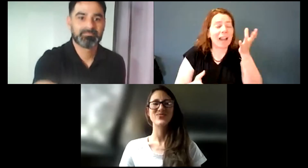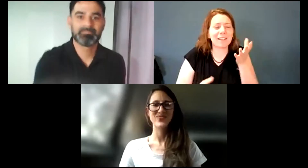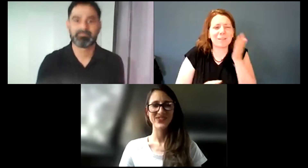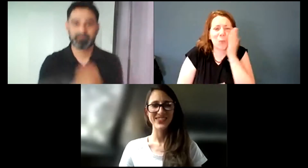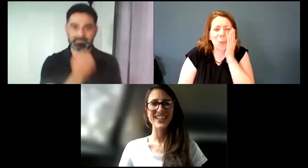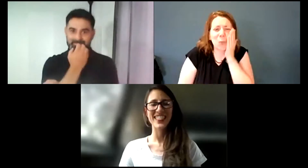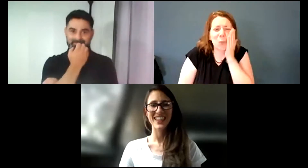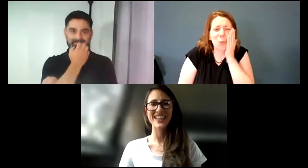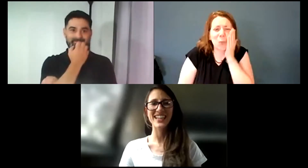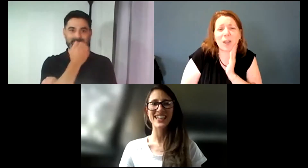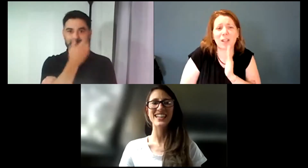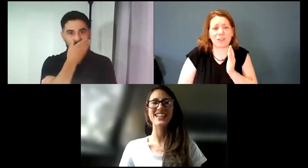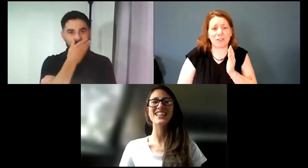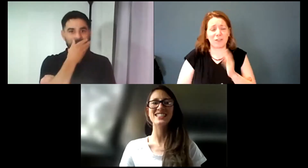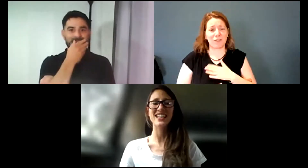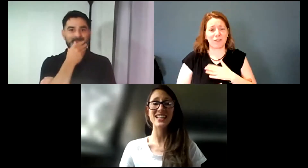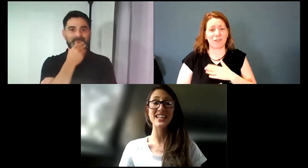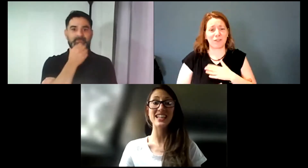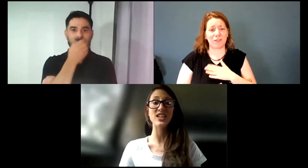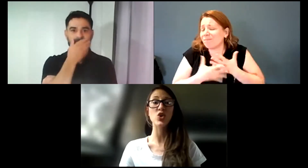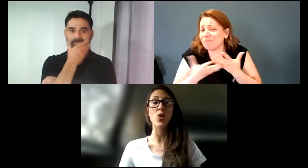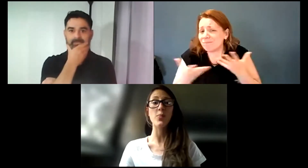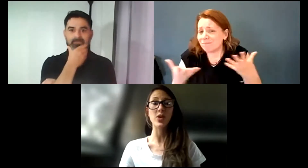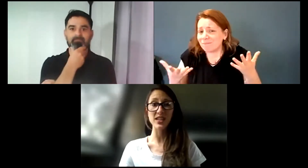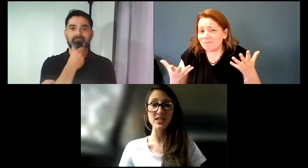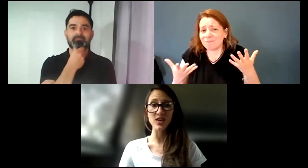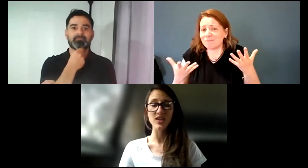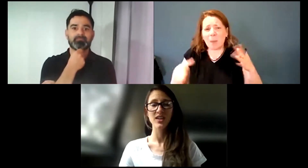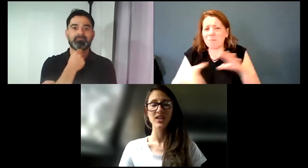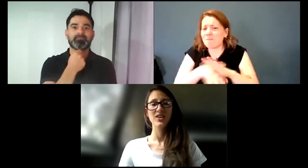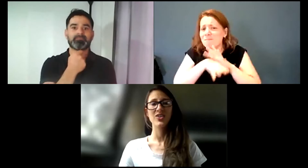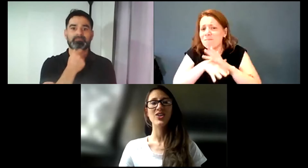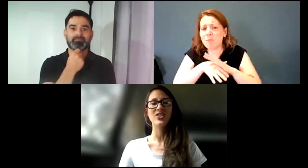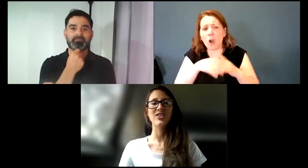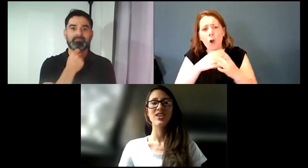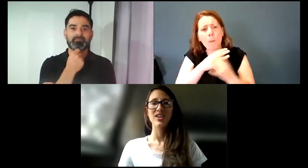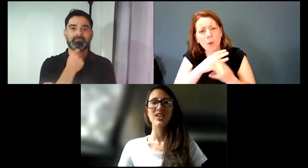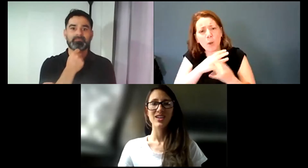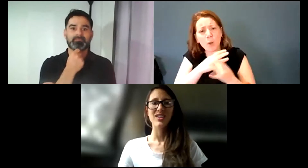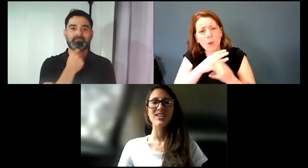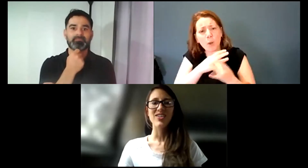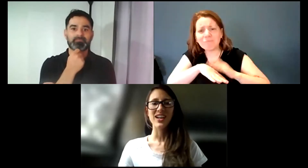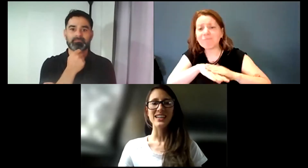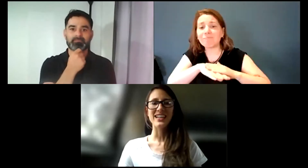excelentes, de tanta excelencia y de tanto compromiso compromiso. con la